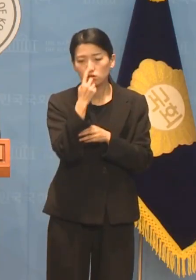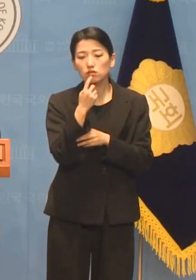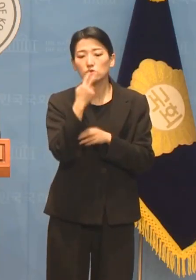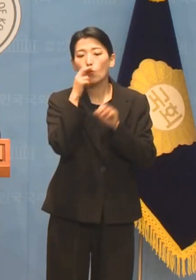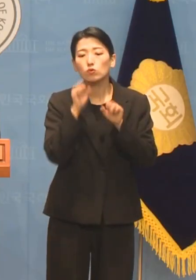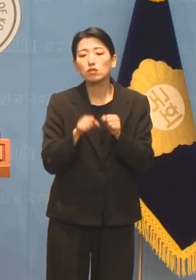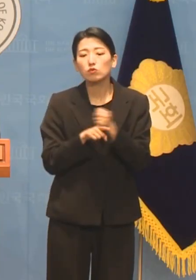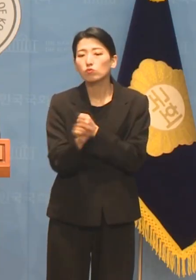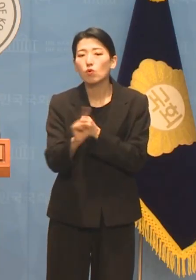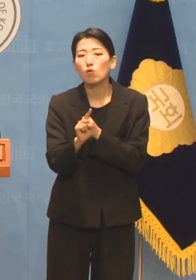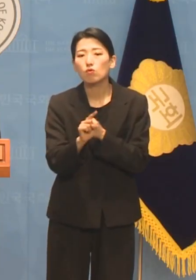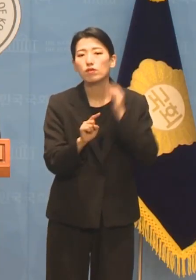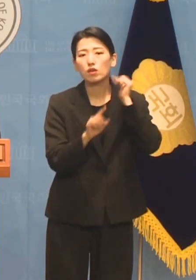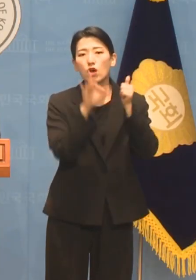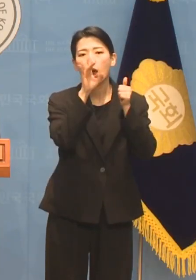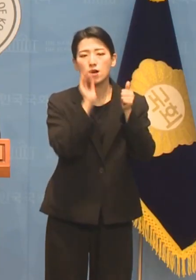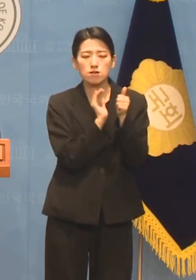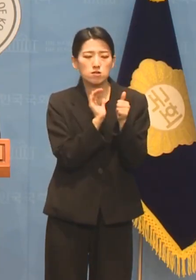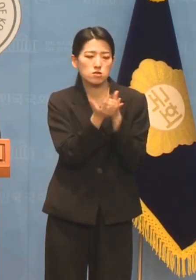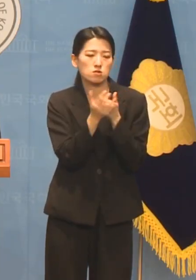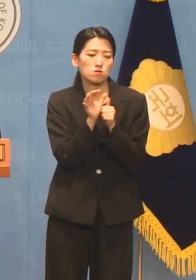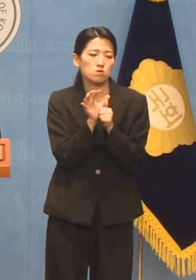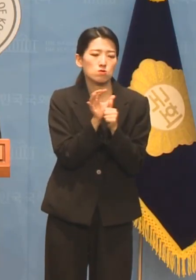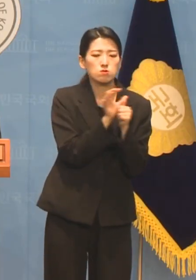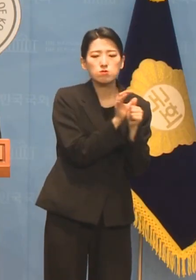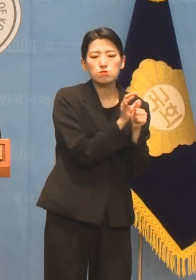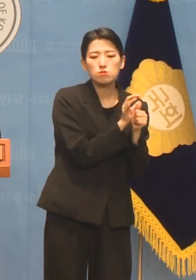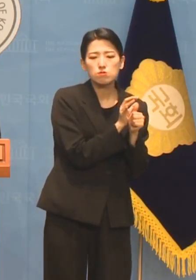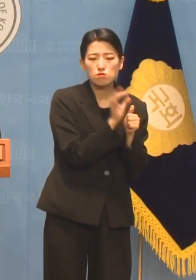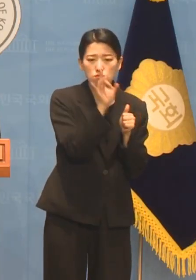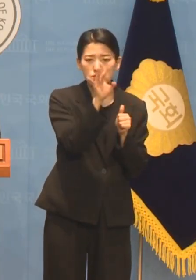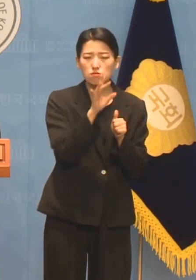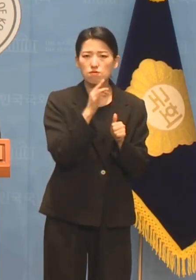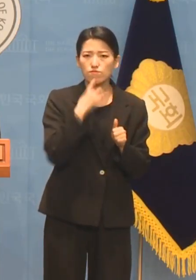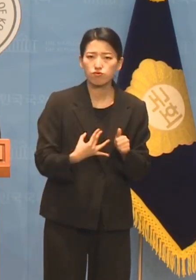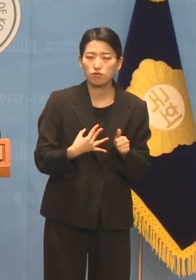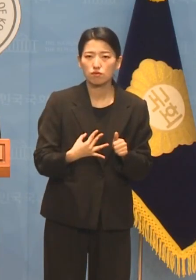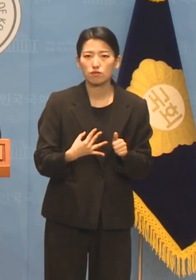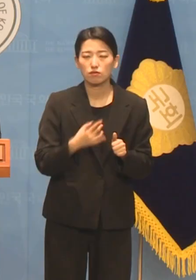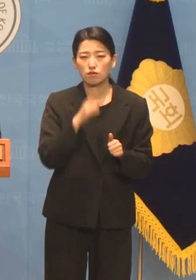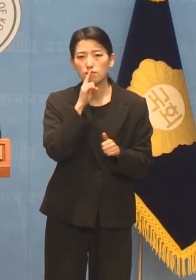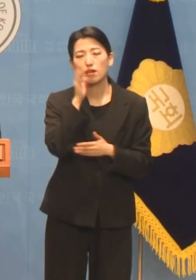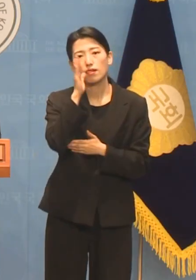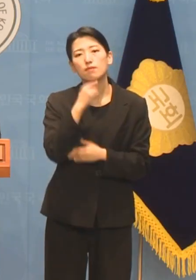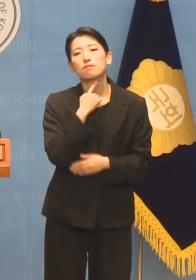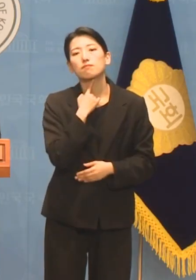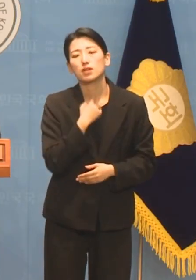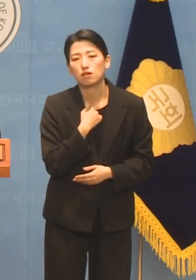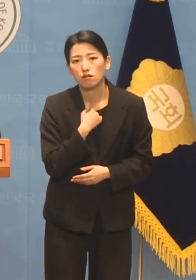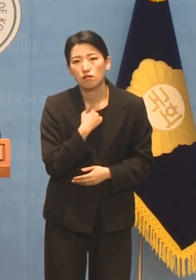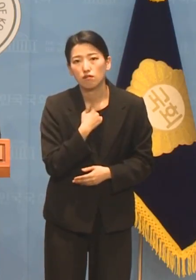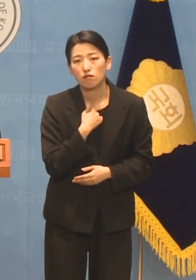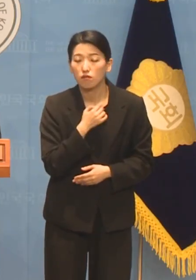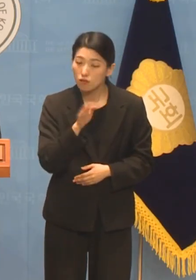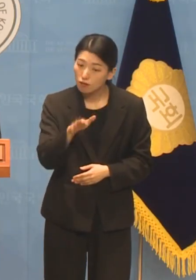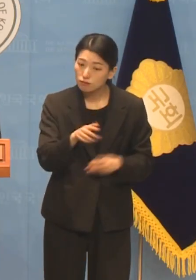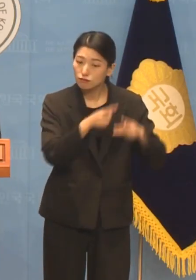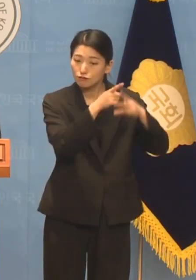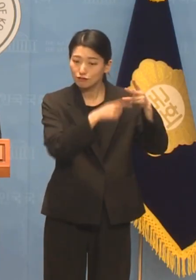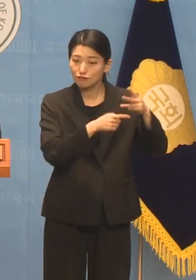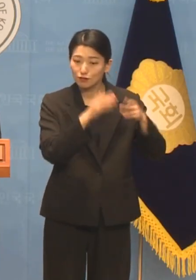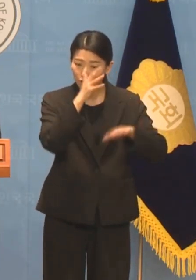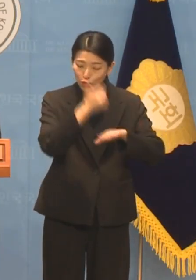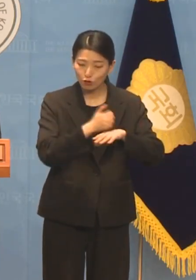김성훈이 천연덕스럽게 언론에 대고 내뱉었던 말입니다. 그 대통령이 내란 수계 혐의로